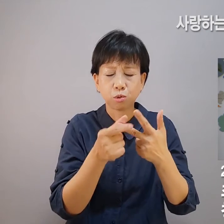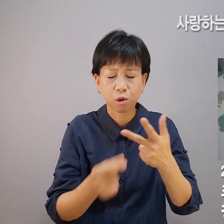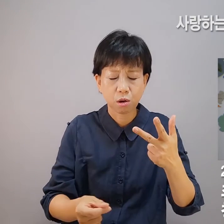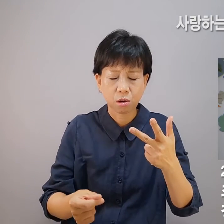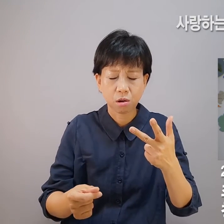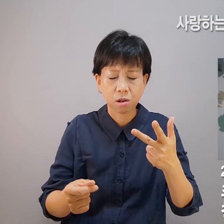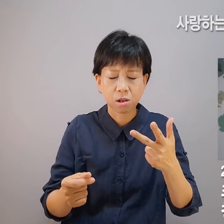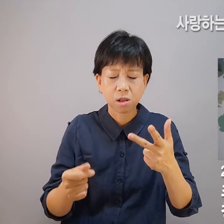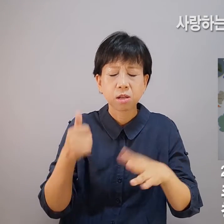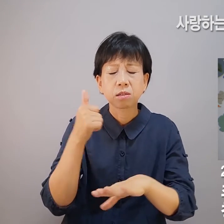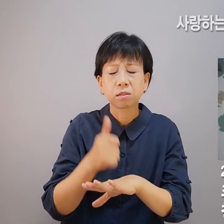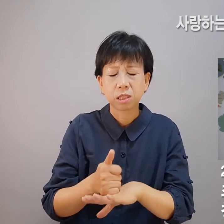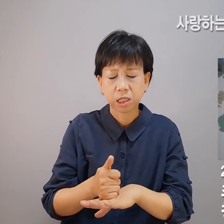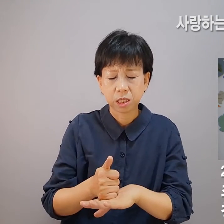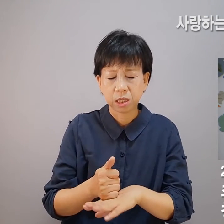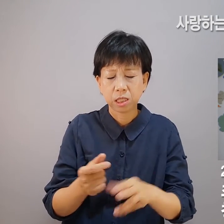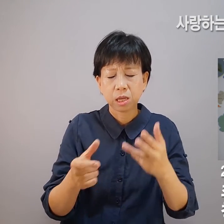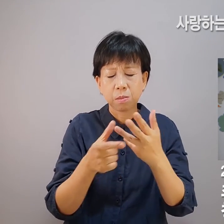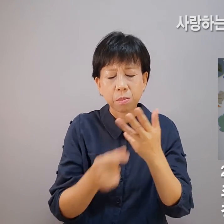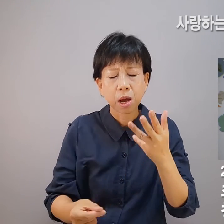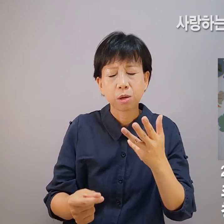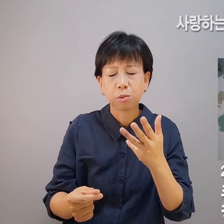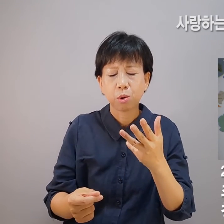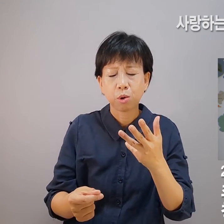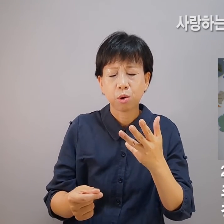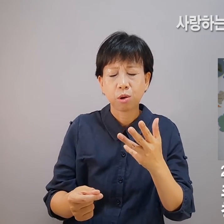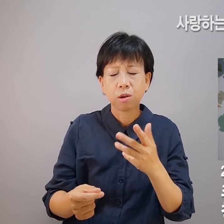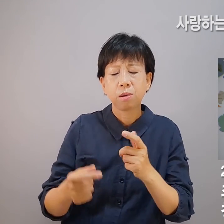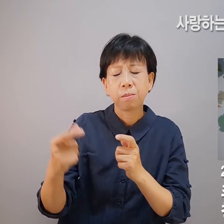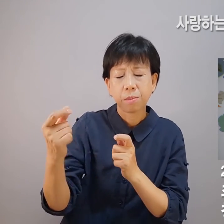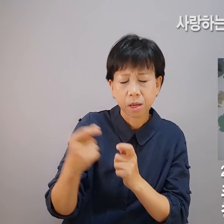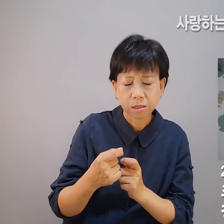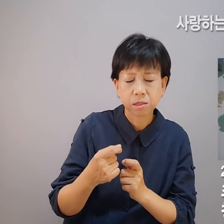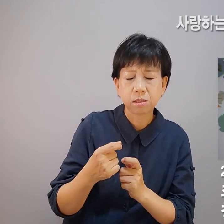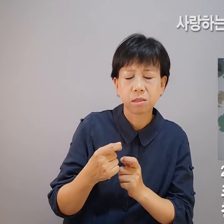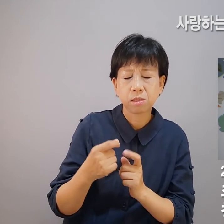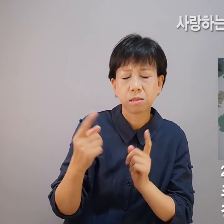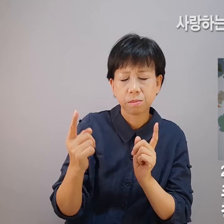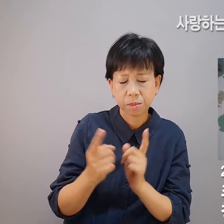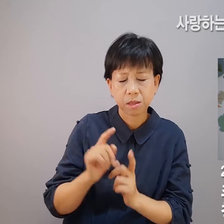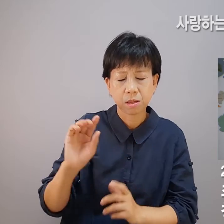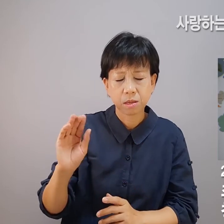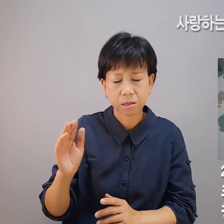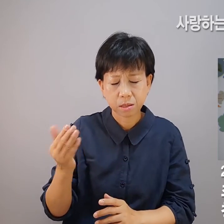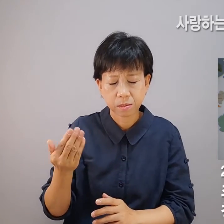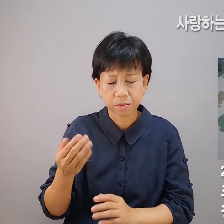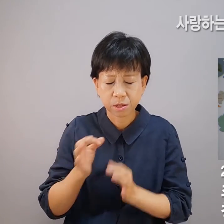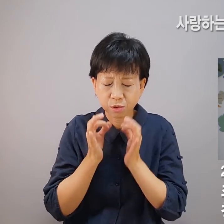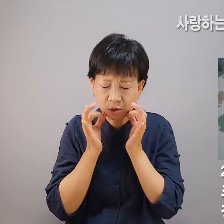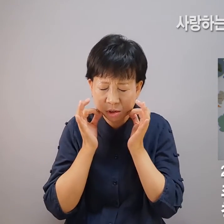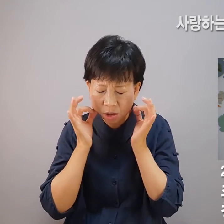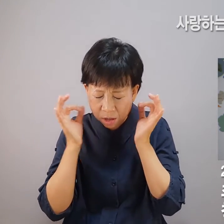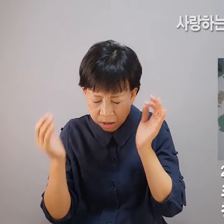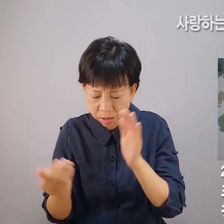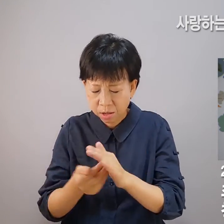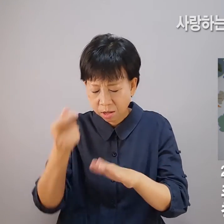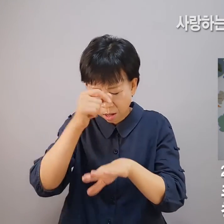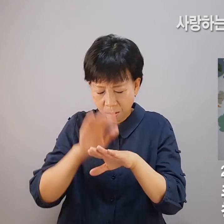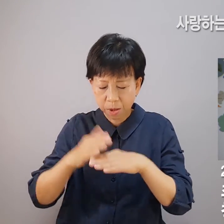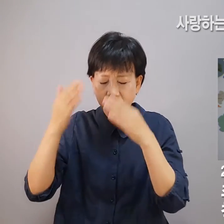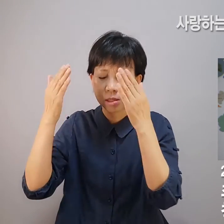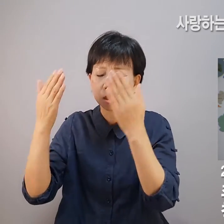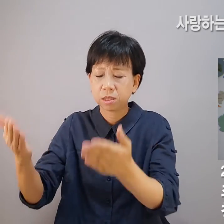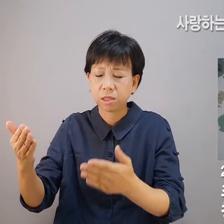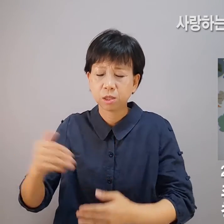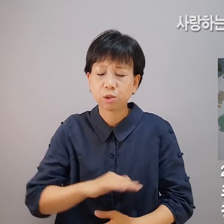8월이 됩니다. 하나님, 예배 드릴 수 있는 이때를 잘 기억하여서 최선을 다해서 예배를 드리게 하시고 최상의